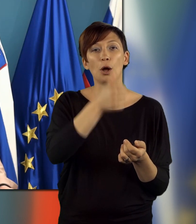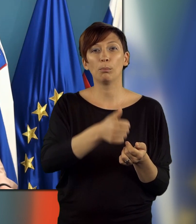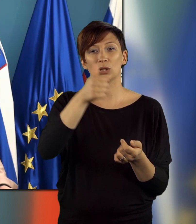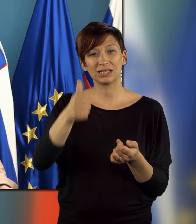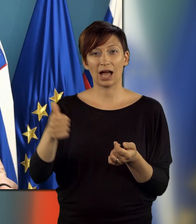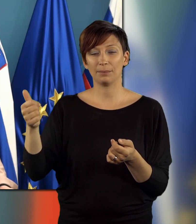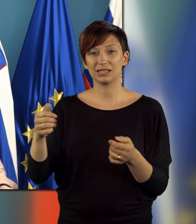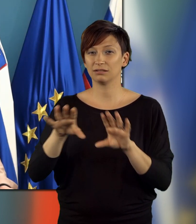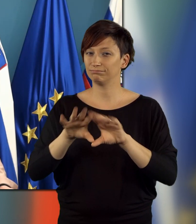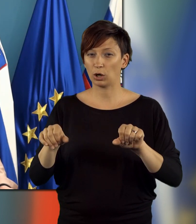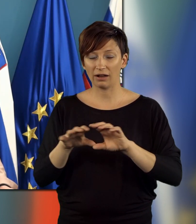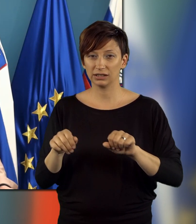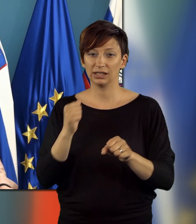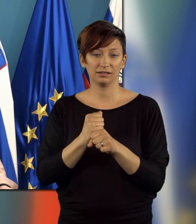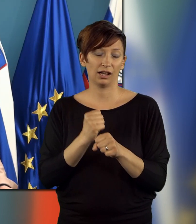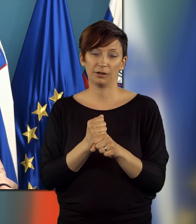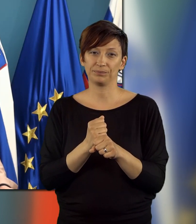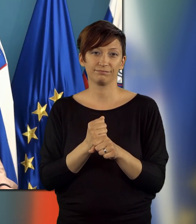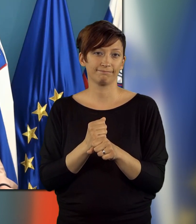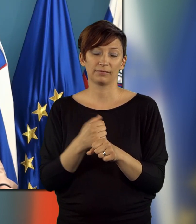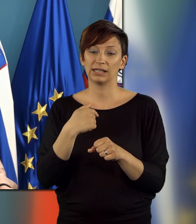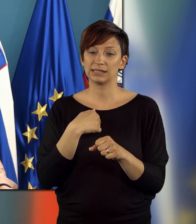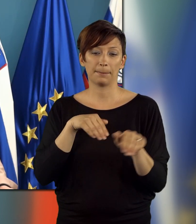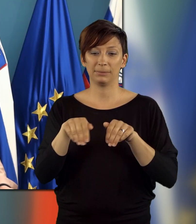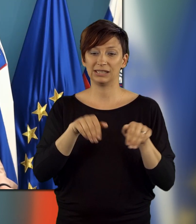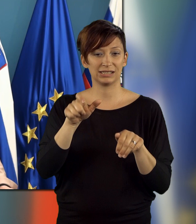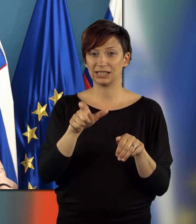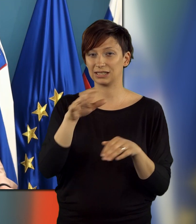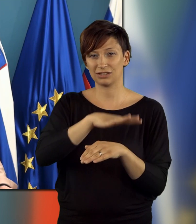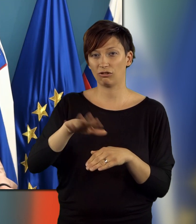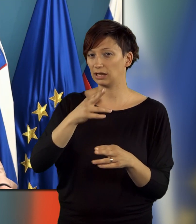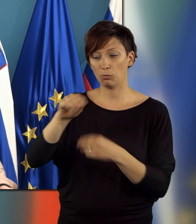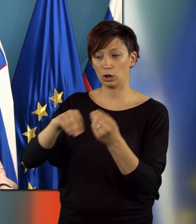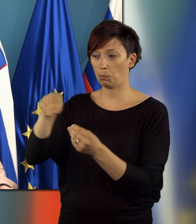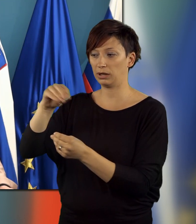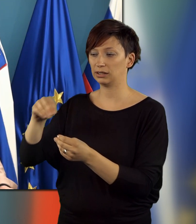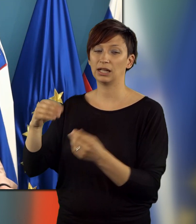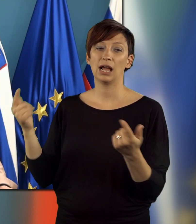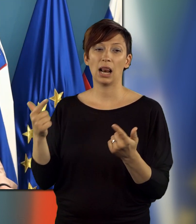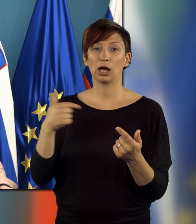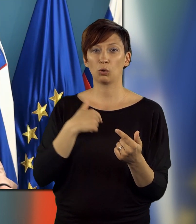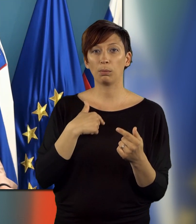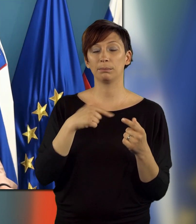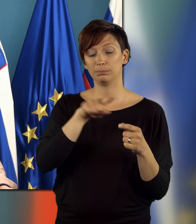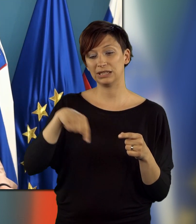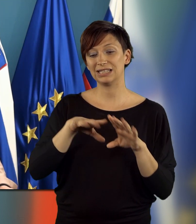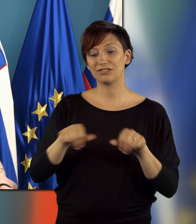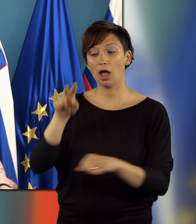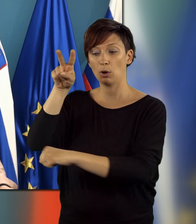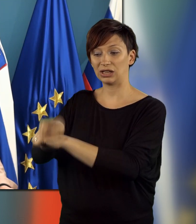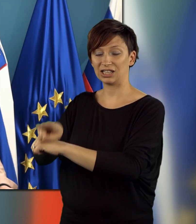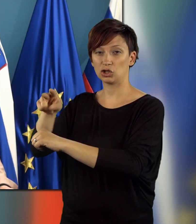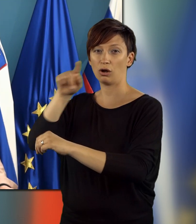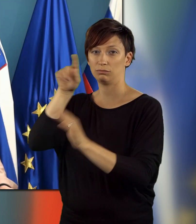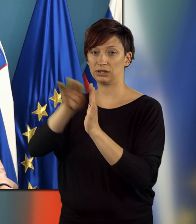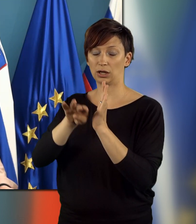posamezne posle upravljanja se ministrstvo ne more vpletati. Lahko pa izvajamo nadzor v skladu